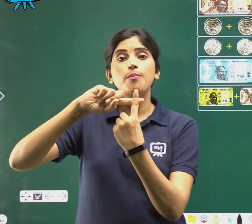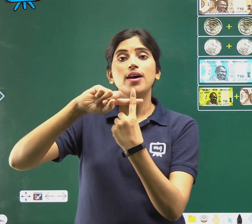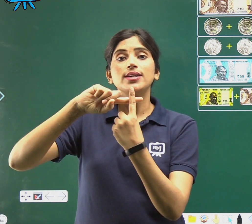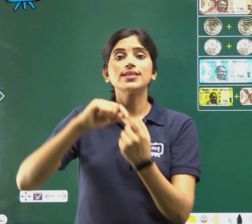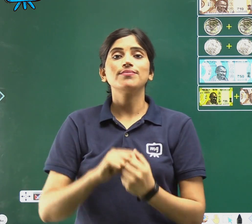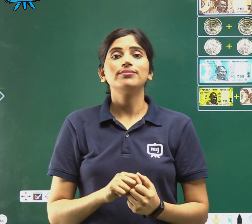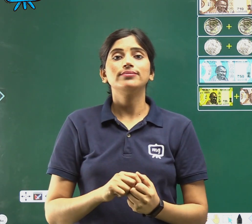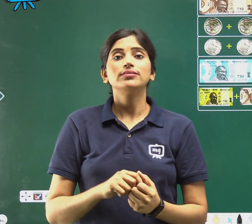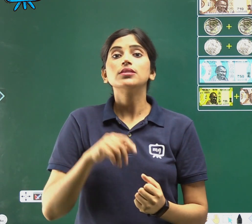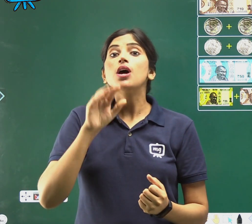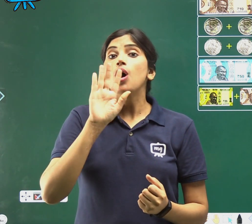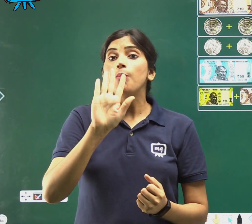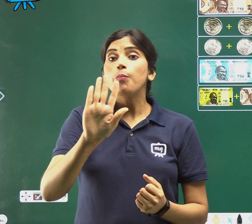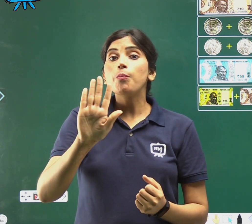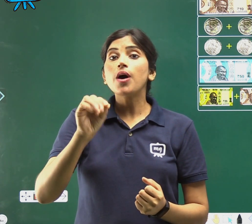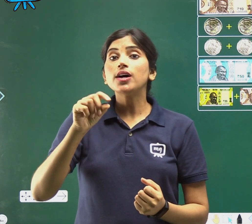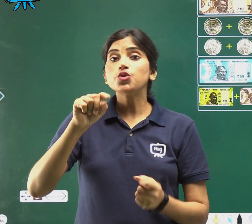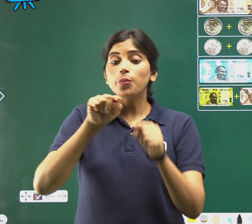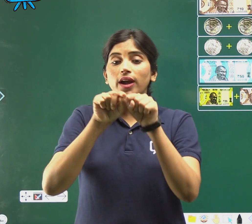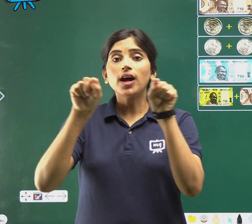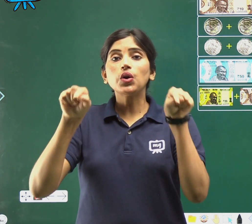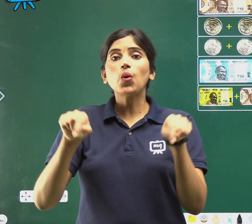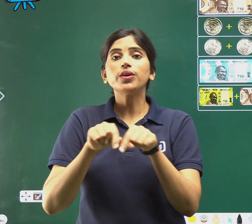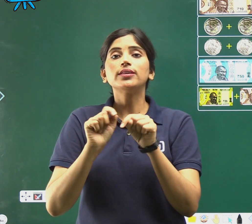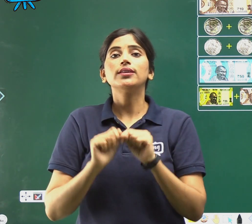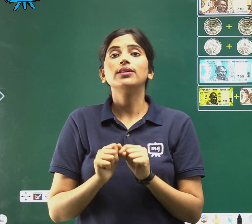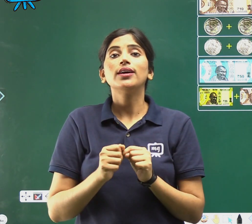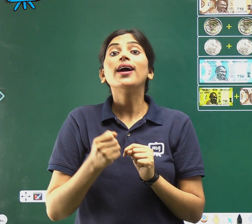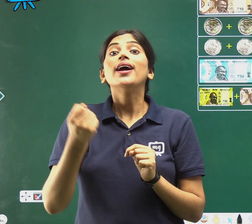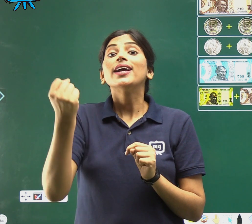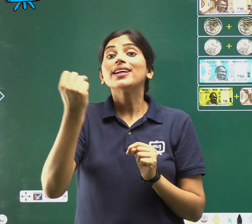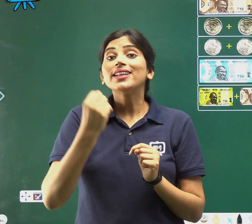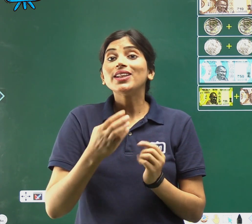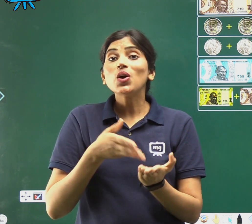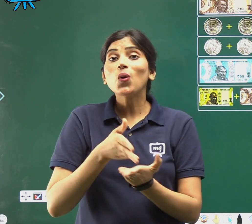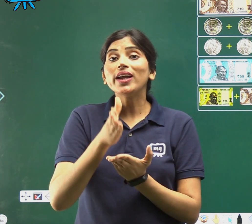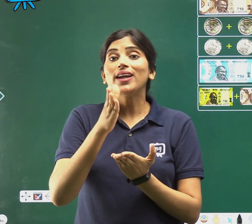प्लस 5 रुपए का नोट कितने हो गए?